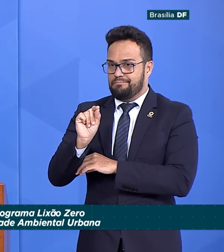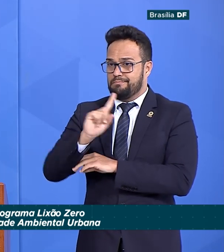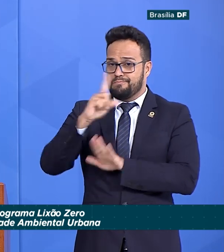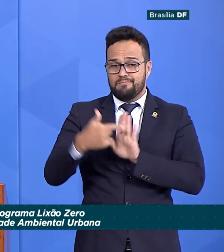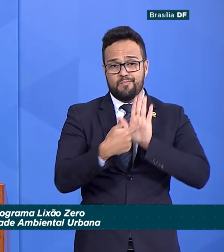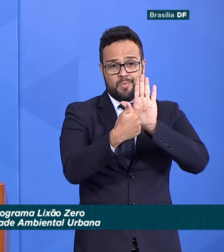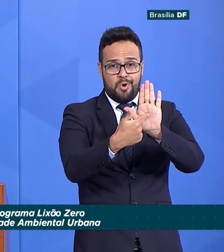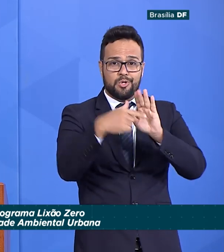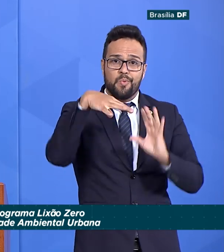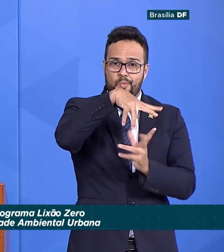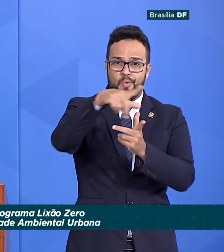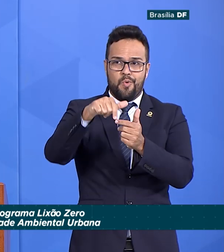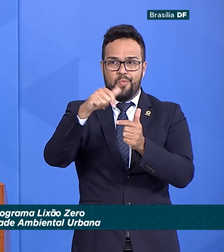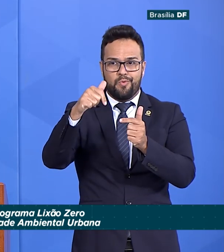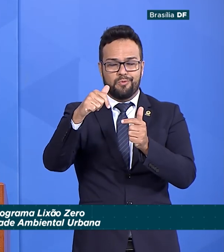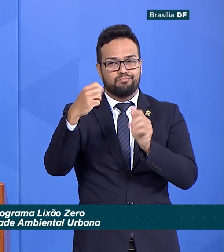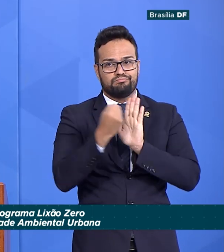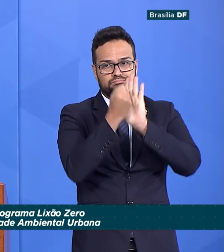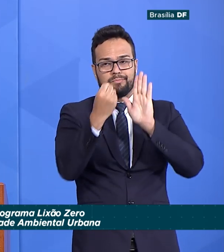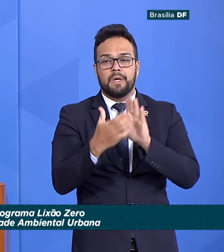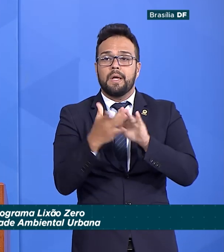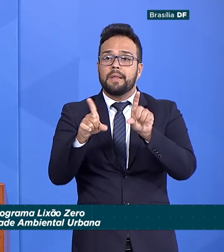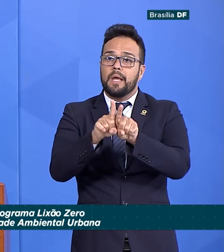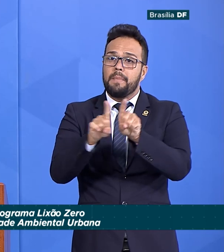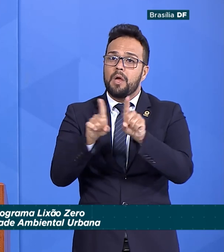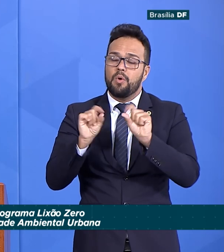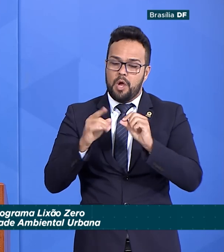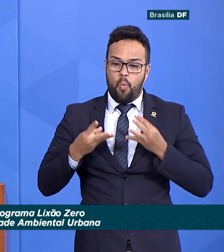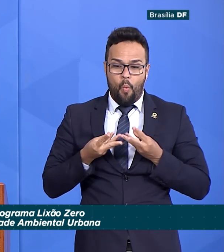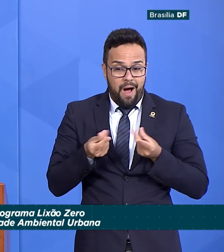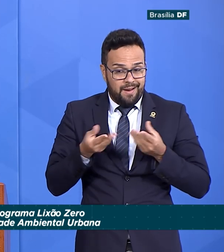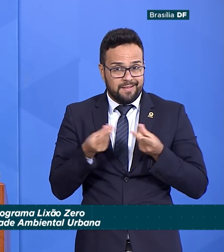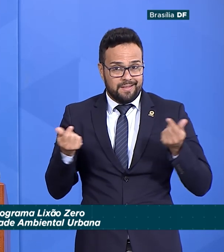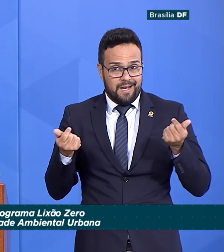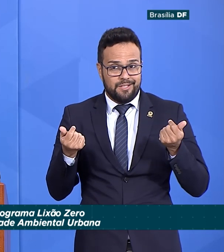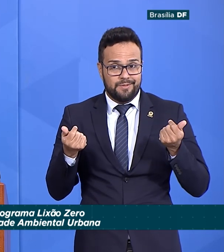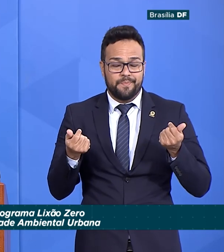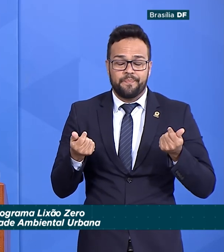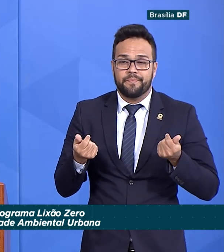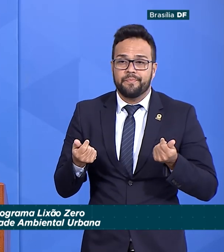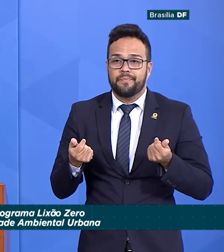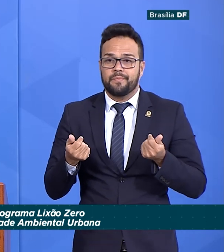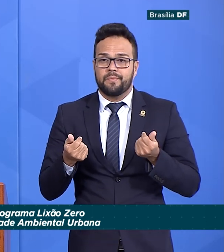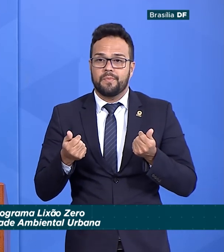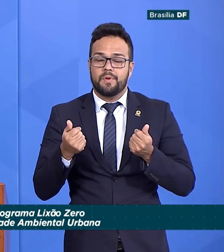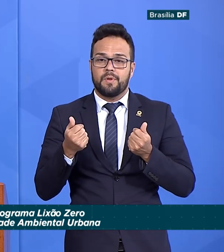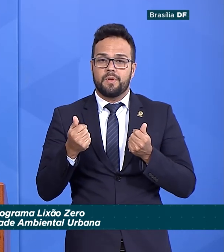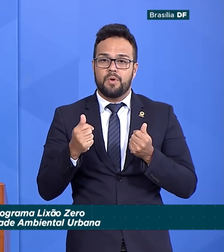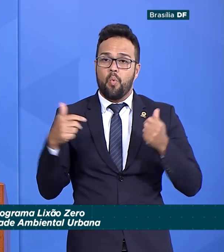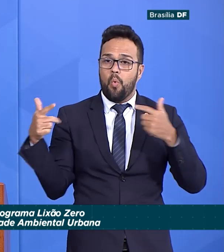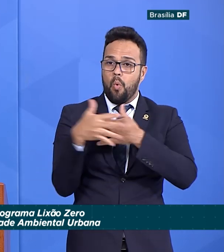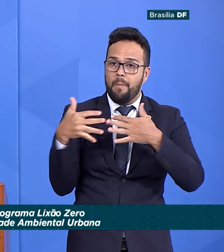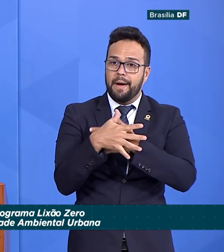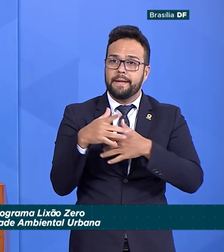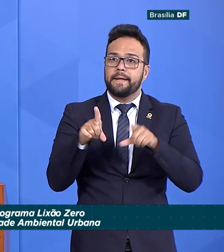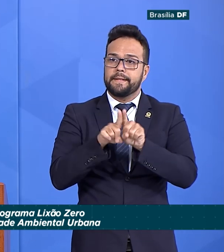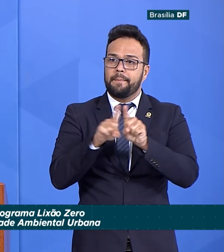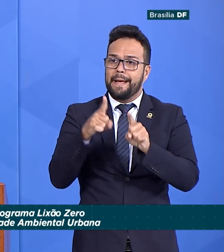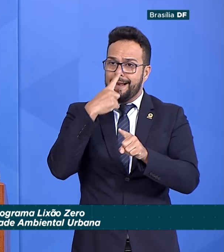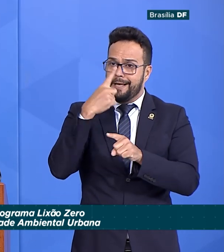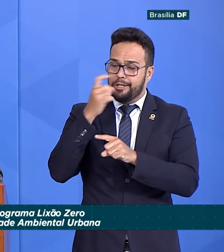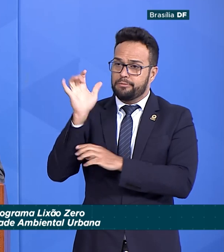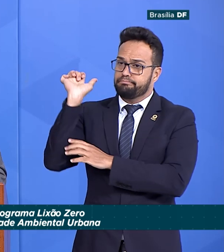mundo. Compõe ainda a agenda de qualidade ambiental urbana, a pauta de combate ao lixo no mar, cujo